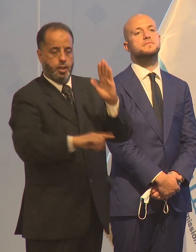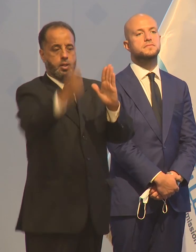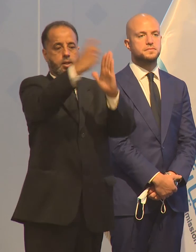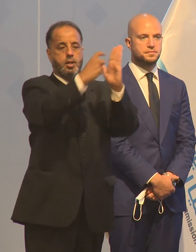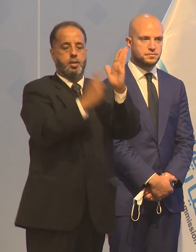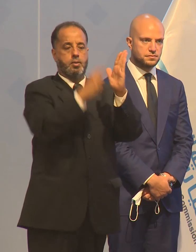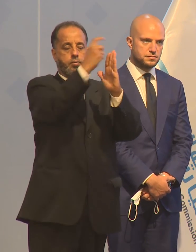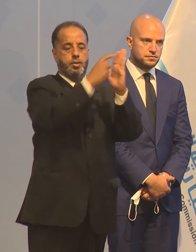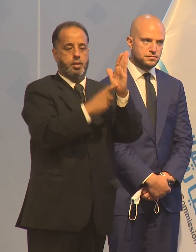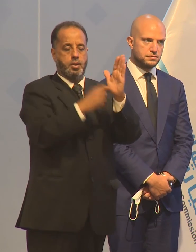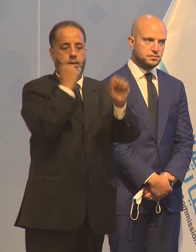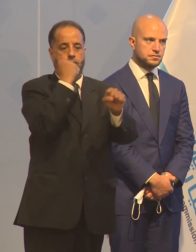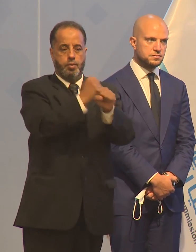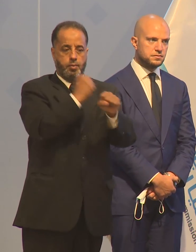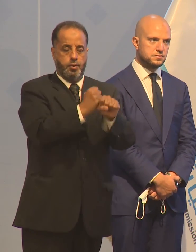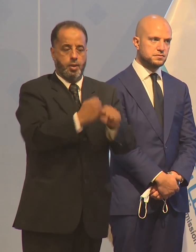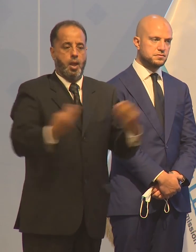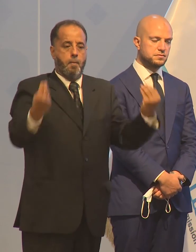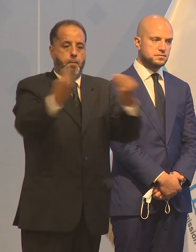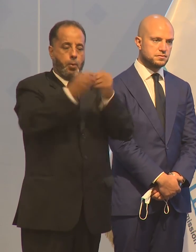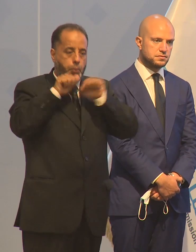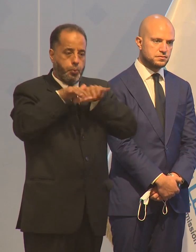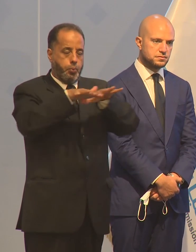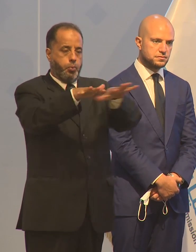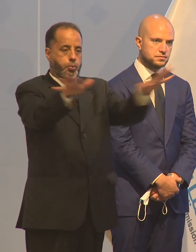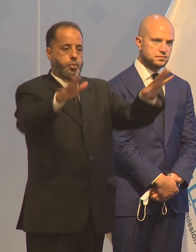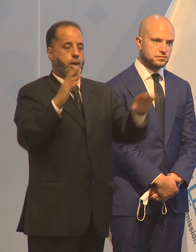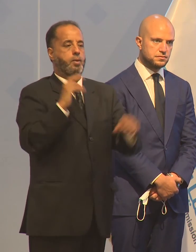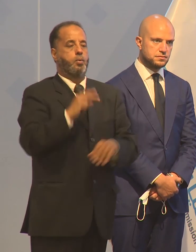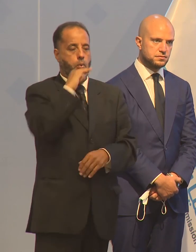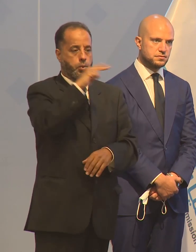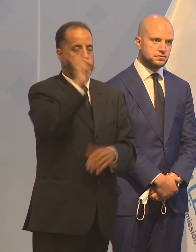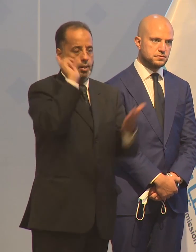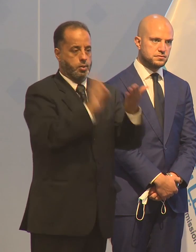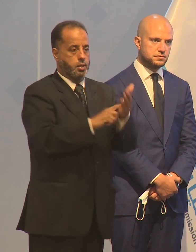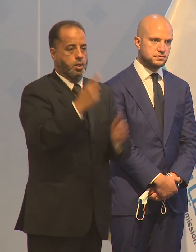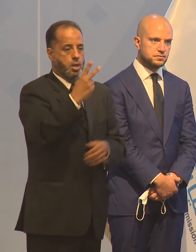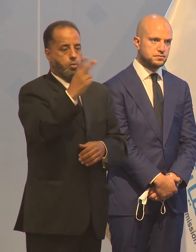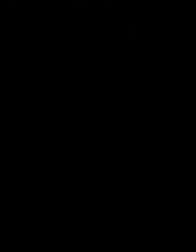القوانين والتشريعات التي سوف تصدر لتنفيذ استحقاقات 24 ديسمبر.